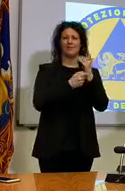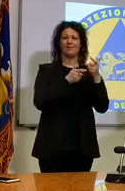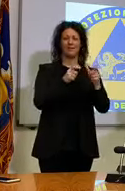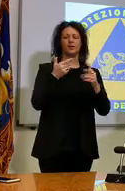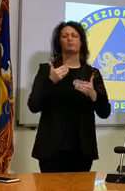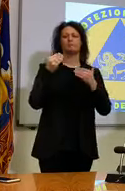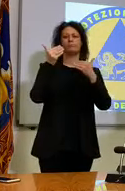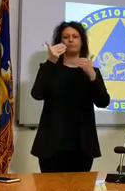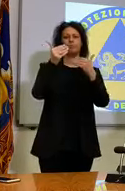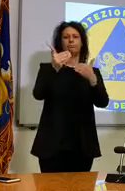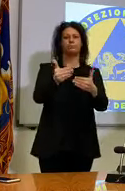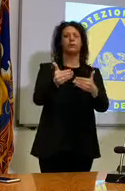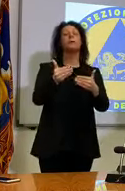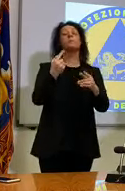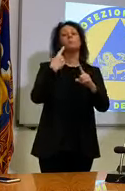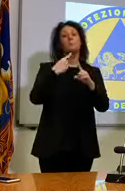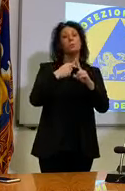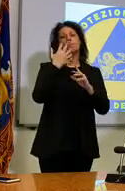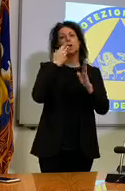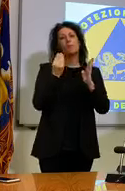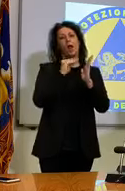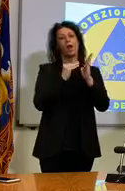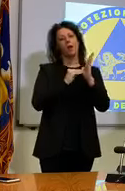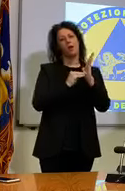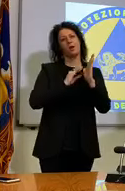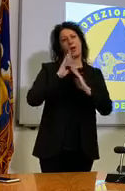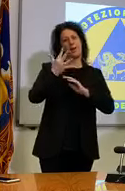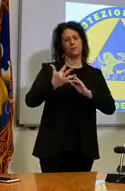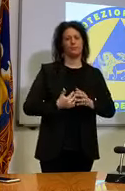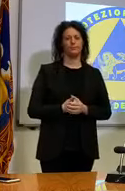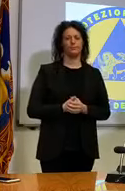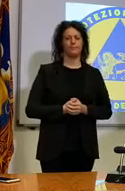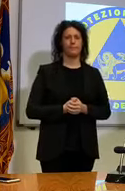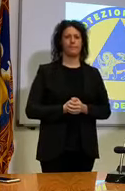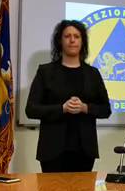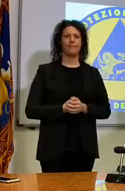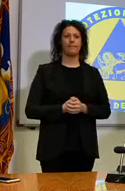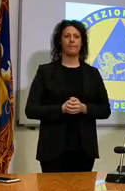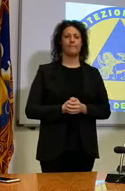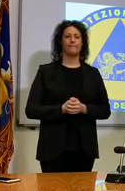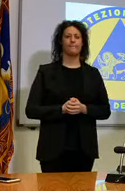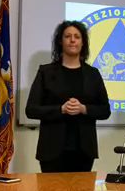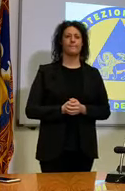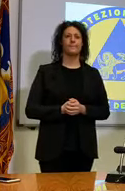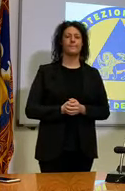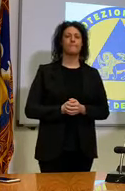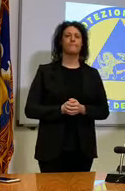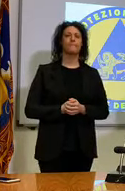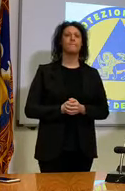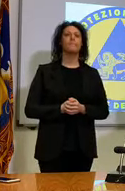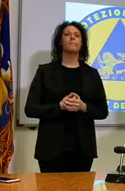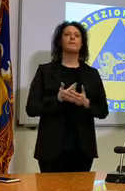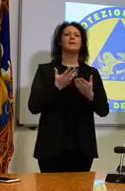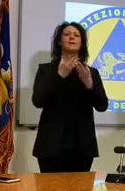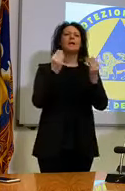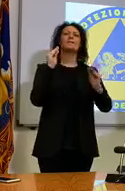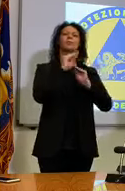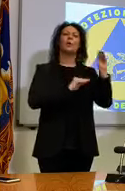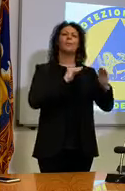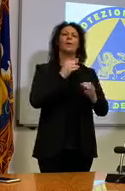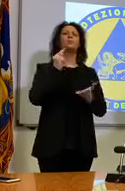mettere mano su alcuni aspetti. In generale penso, lo dico per rispondere a chi mi chiede, molti ci chiedono della